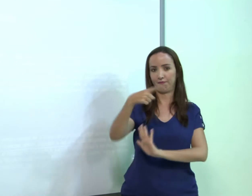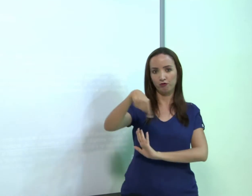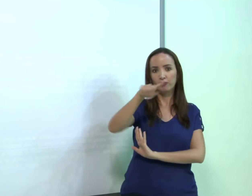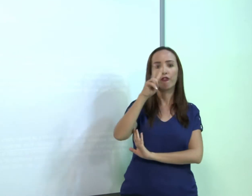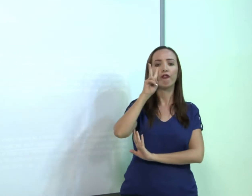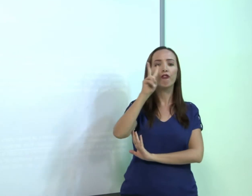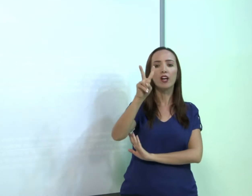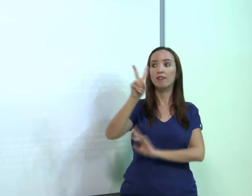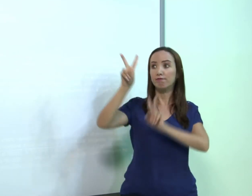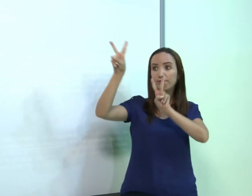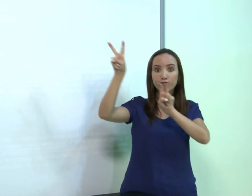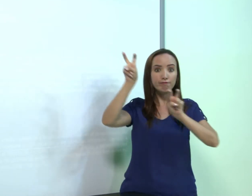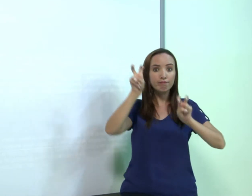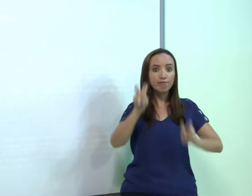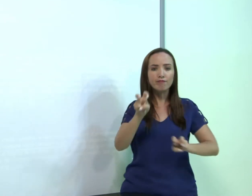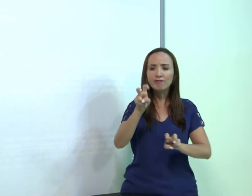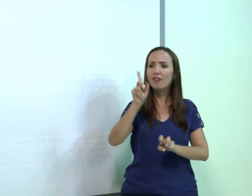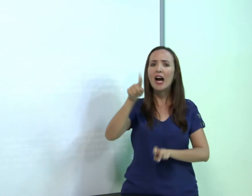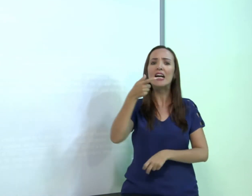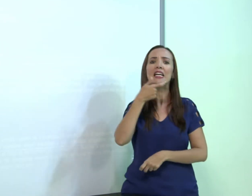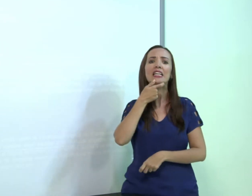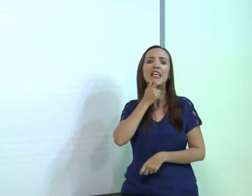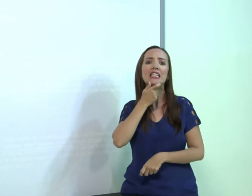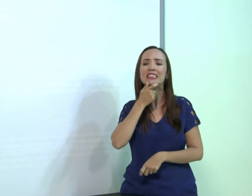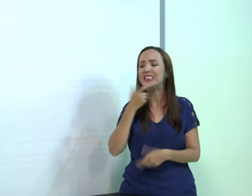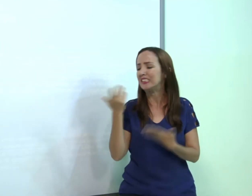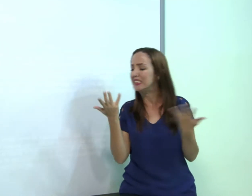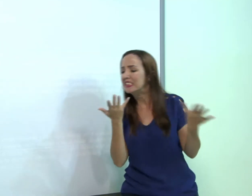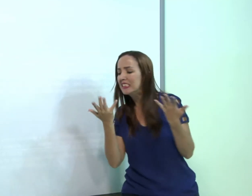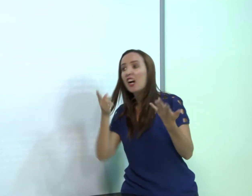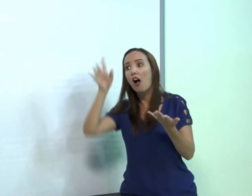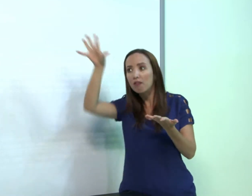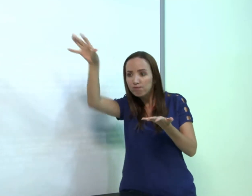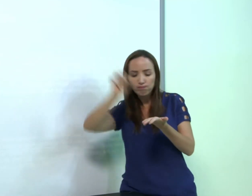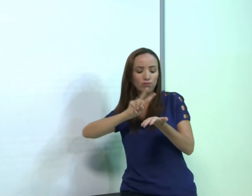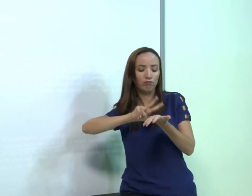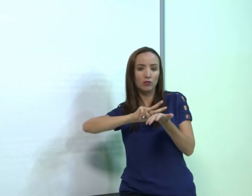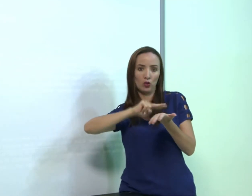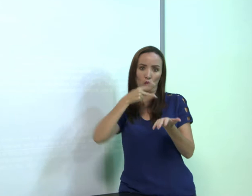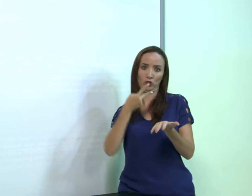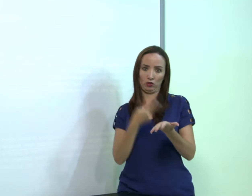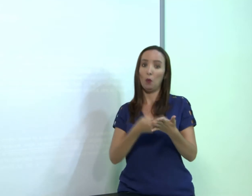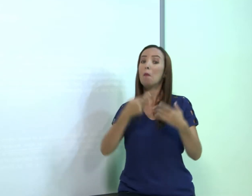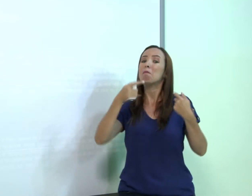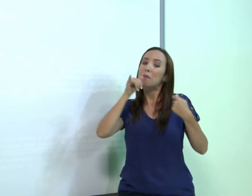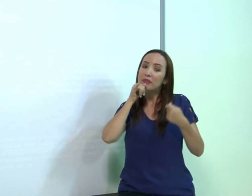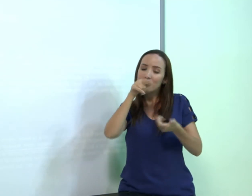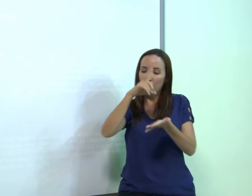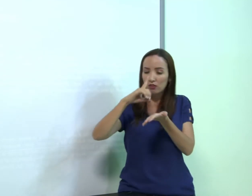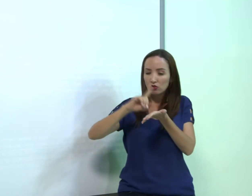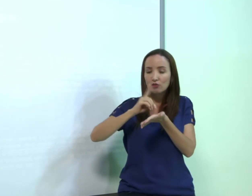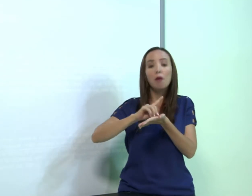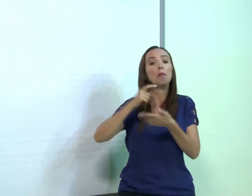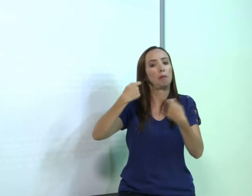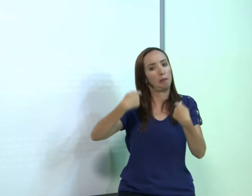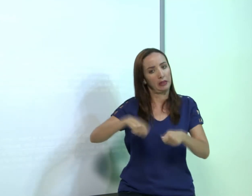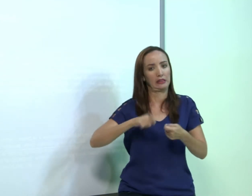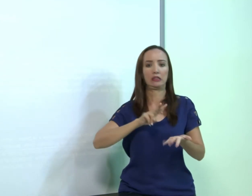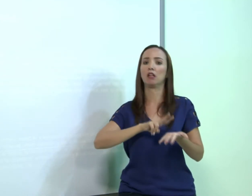Vou mostrar a vocês a citação de um material estrangeiro. Então,